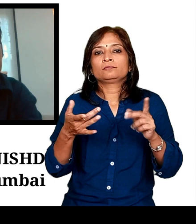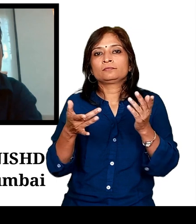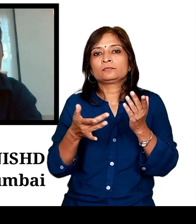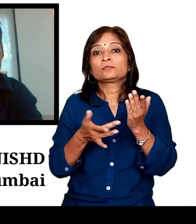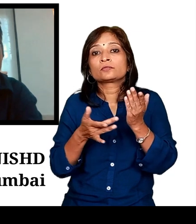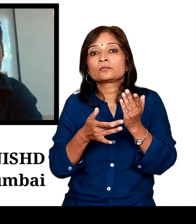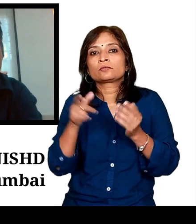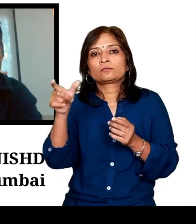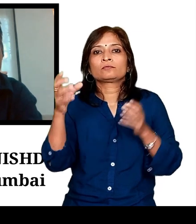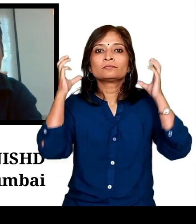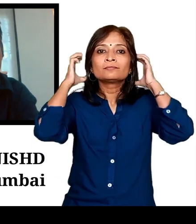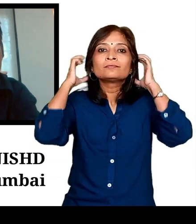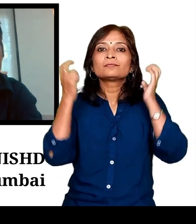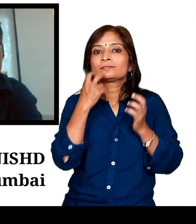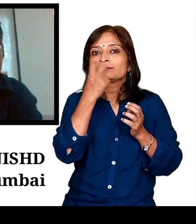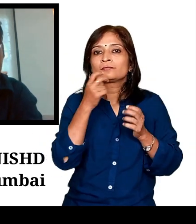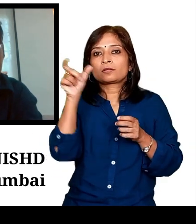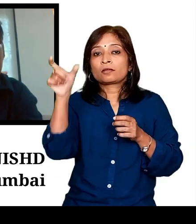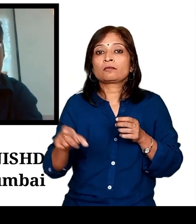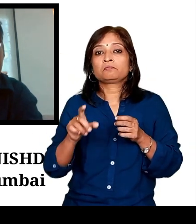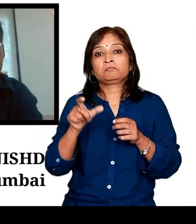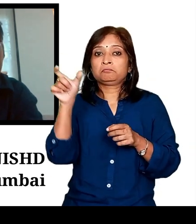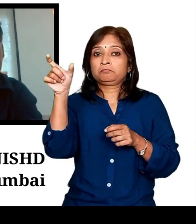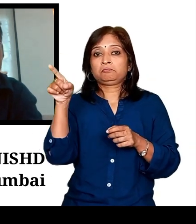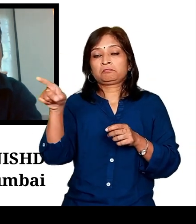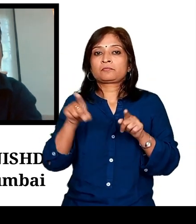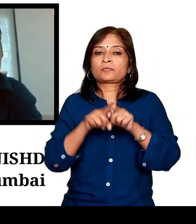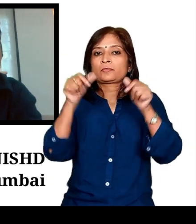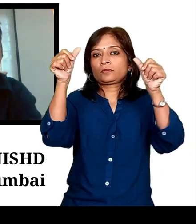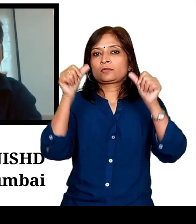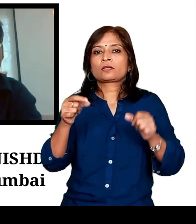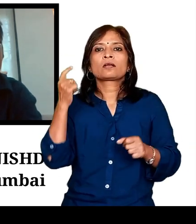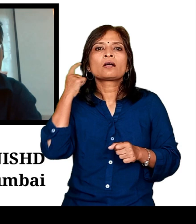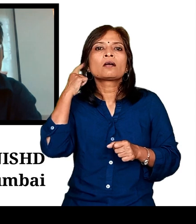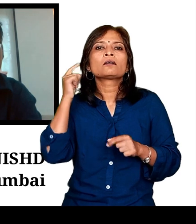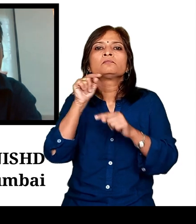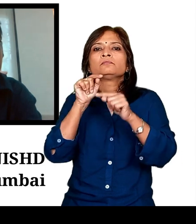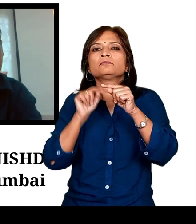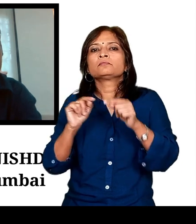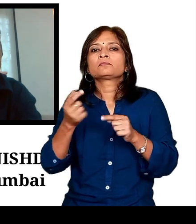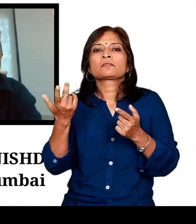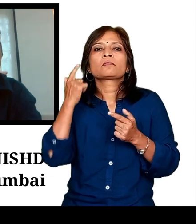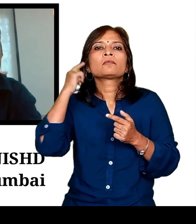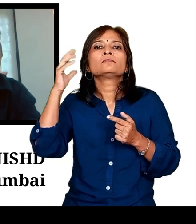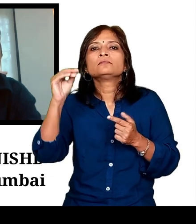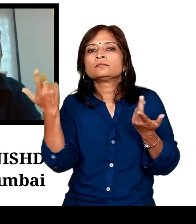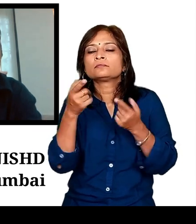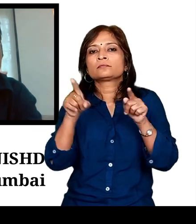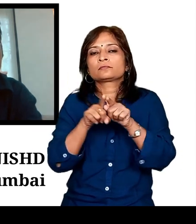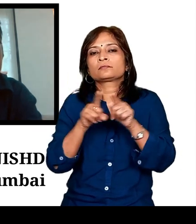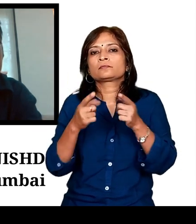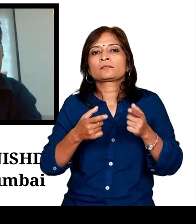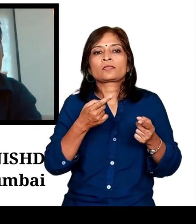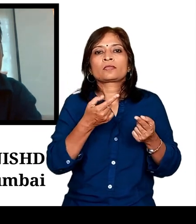ऑडियोलॉजिस्ट है तो बता पाते हैं कि जिस प्रकार से हियरिंग लॉस है वो प्रकार से वो रिकमेंड करते हैं,